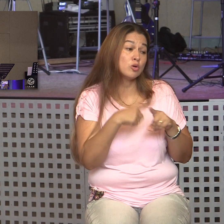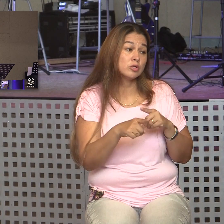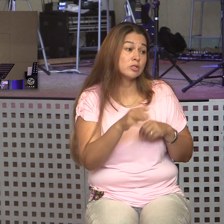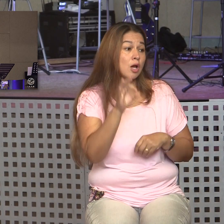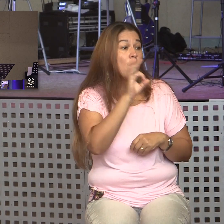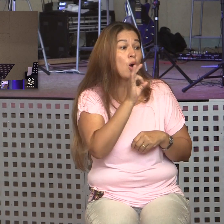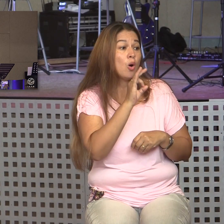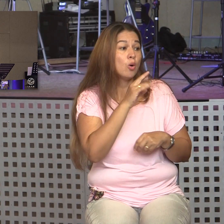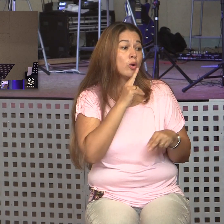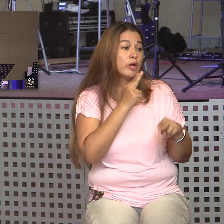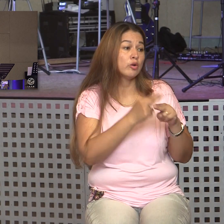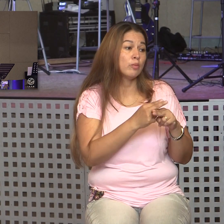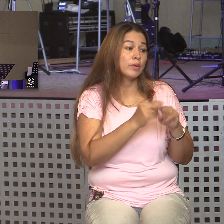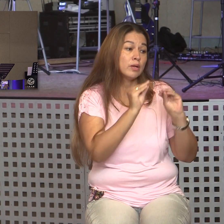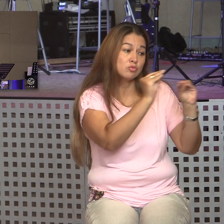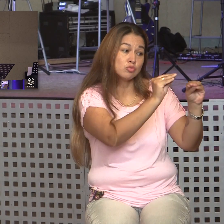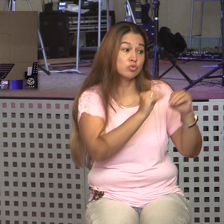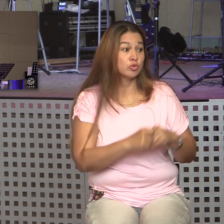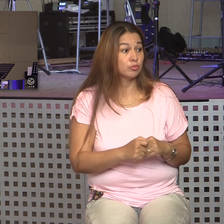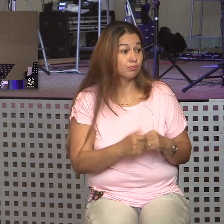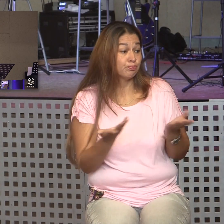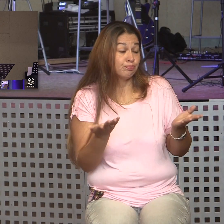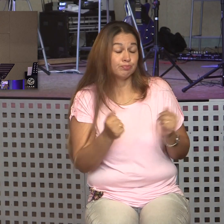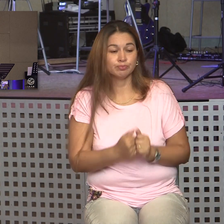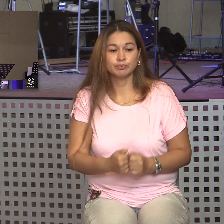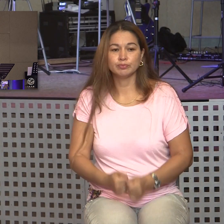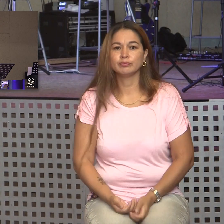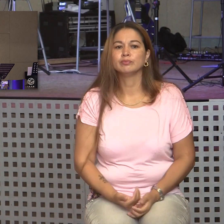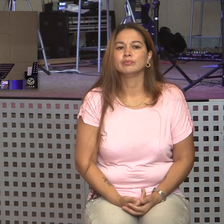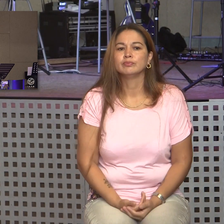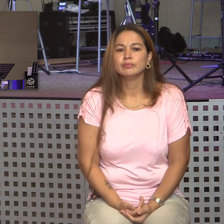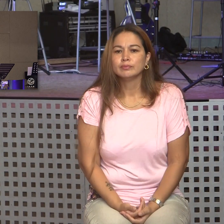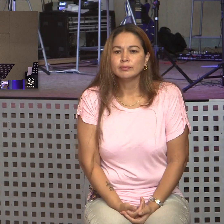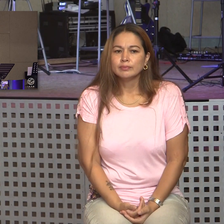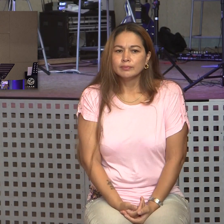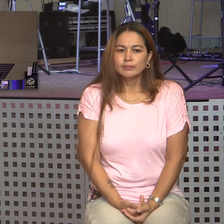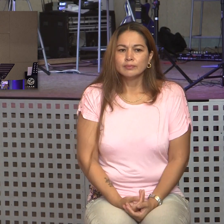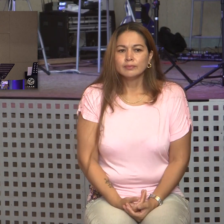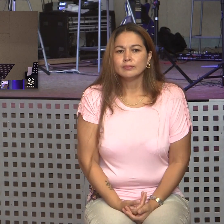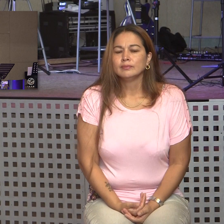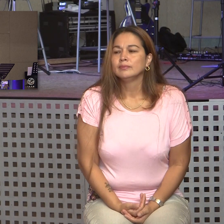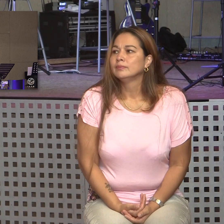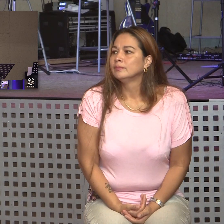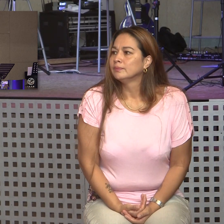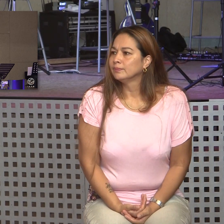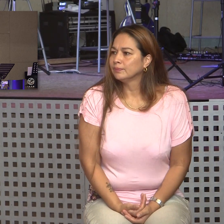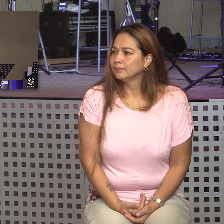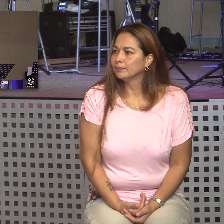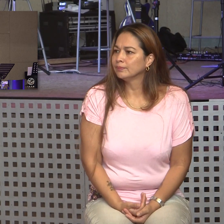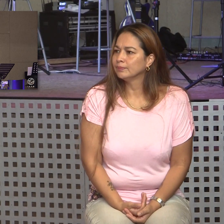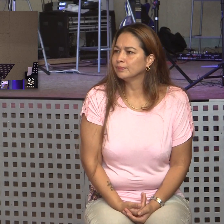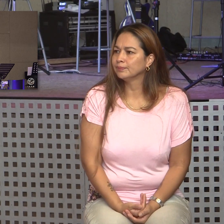ver, cuando somos movidos por el Espíritu Santo. Fijaros que ellos les prohíben,